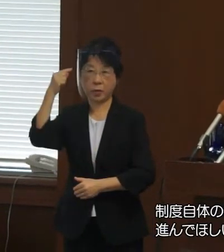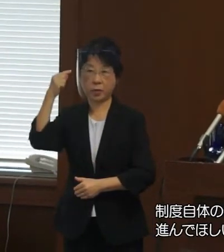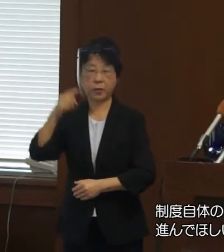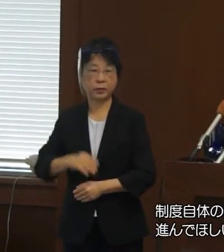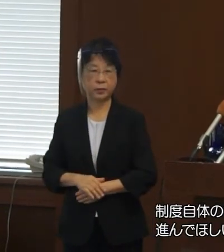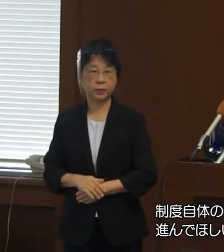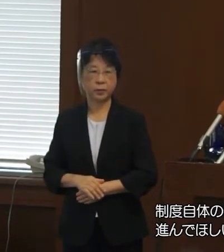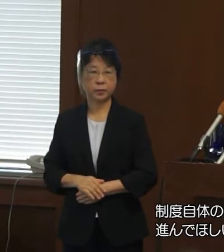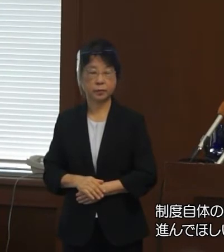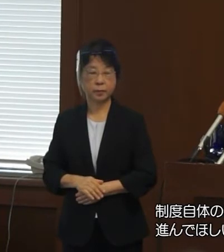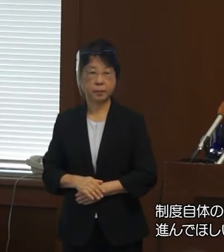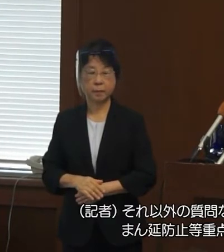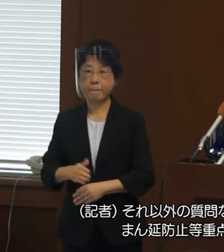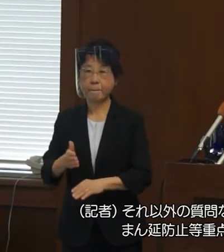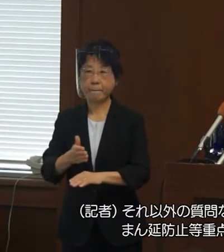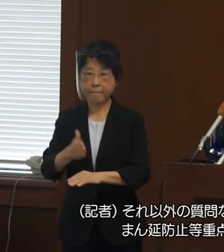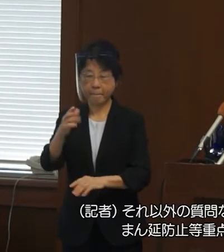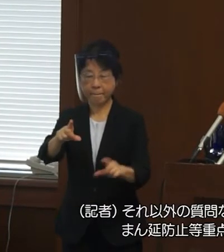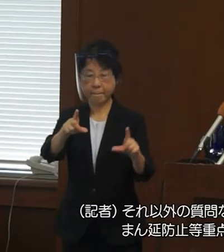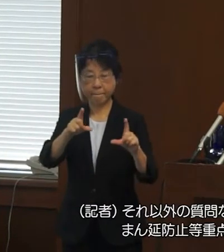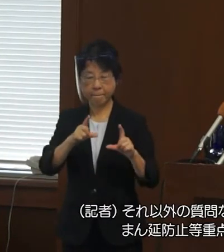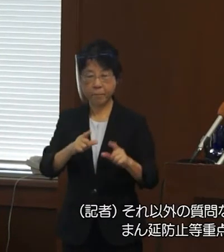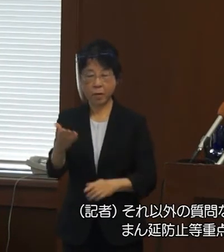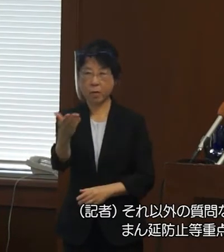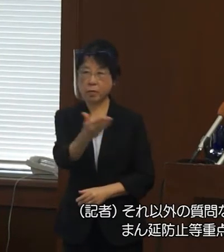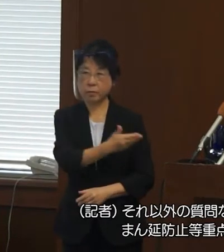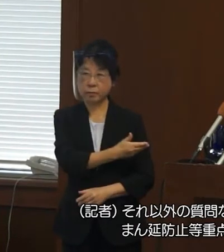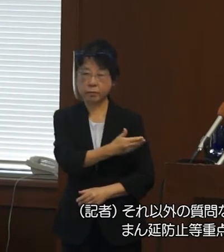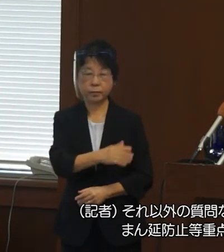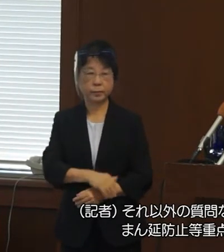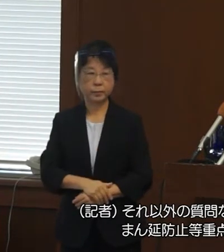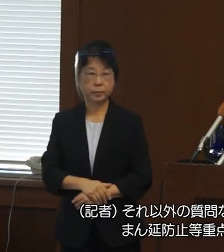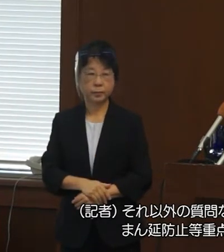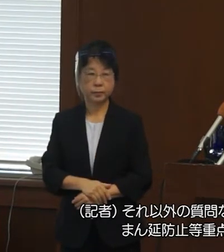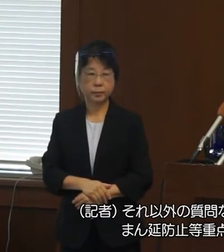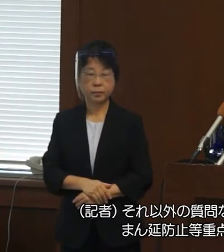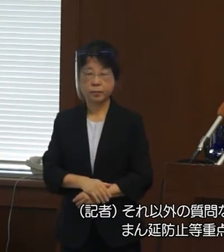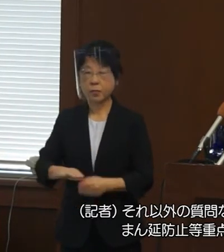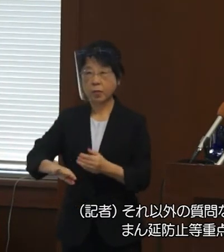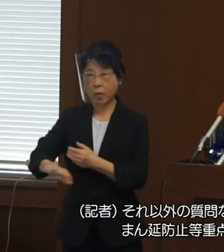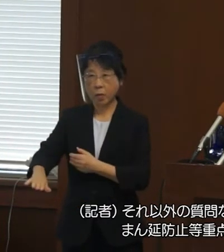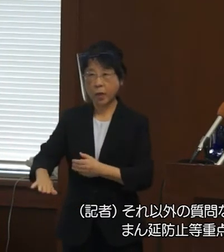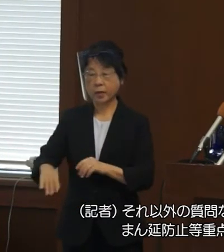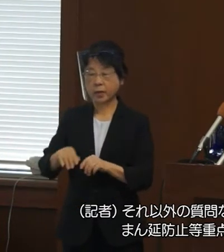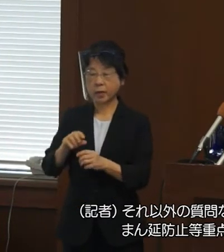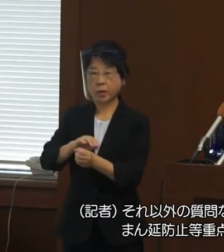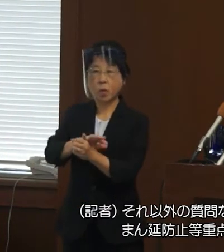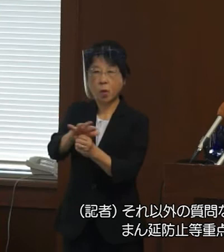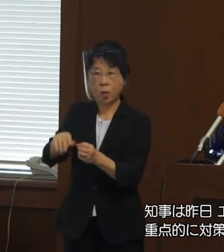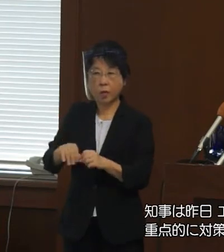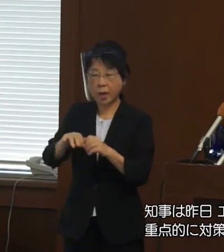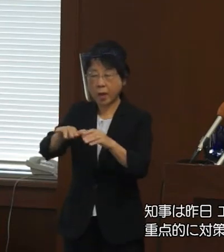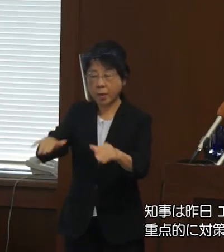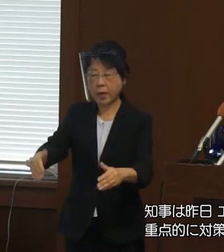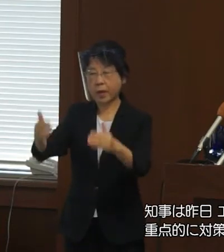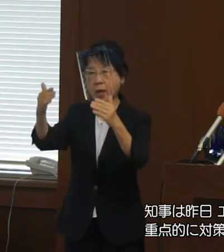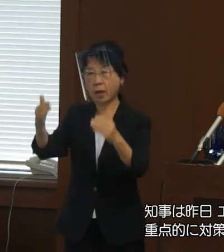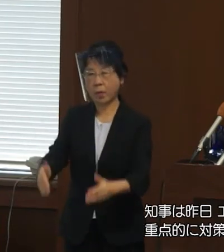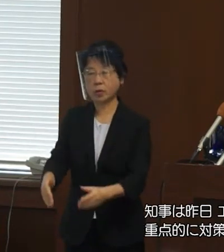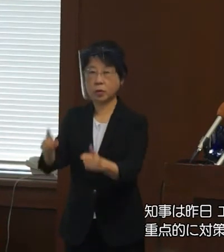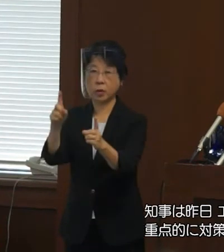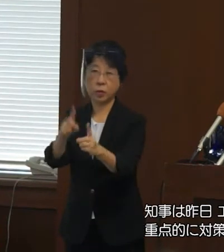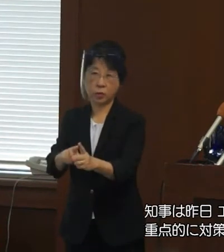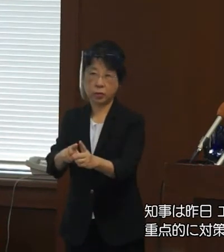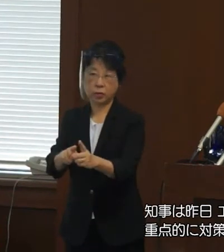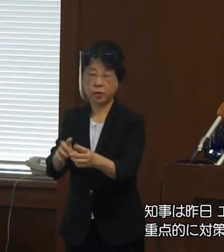ありがとうございます。それ以外の質問なんですけれども、まん延防止等重点措置についてお伺いします。地域のエリアを